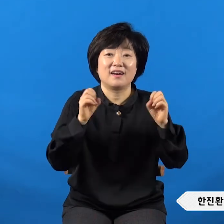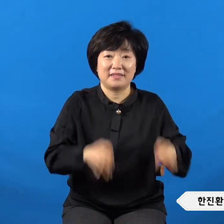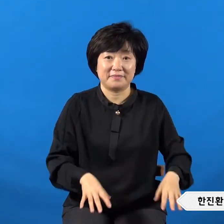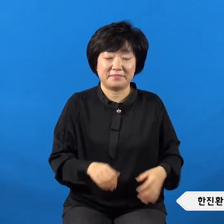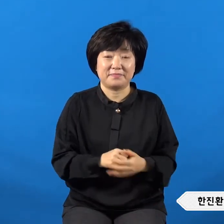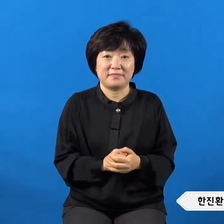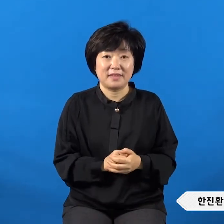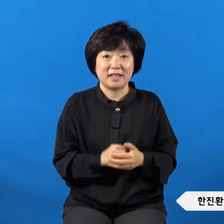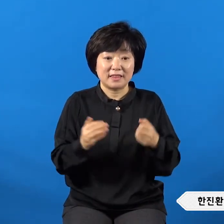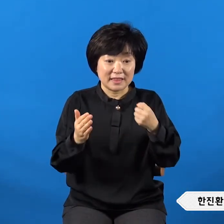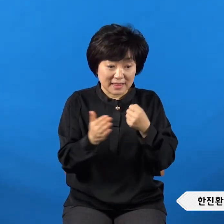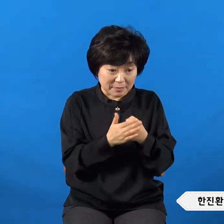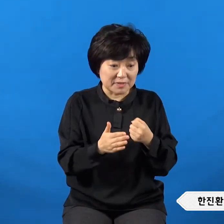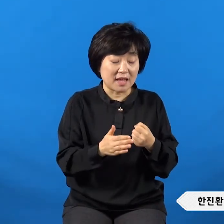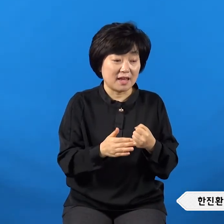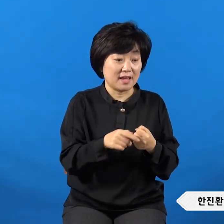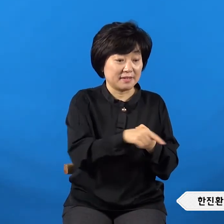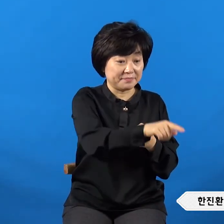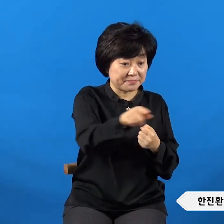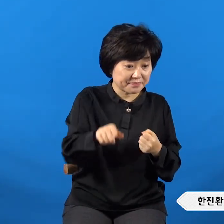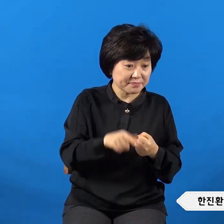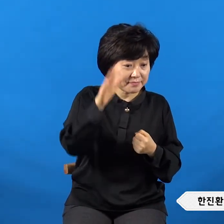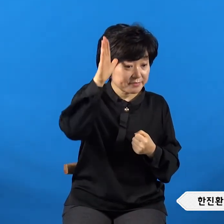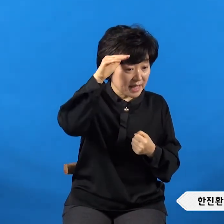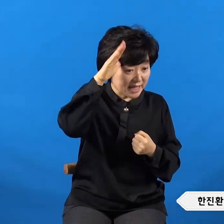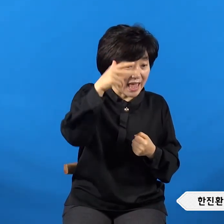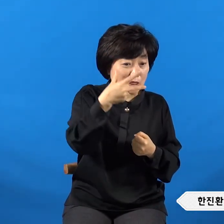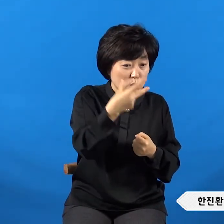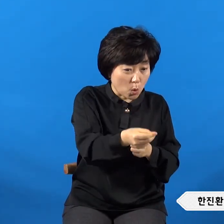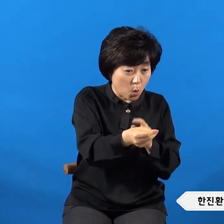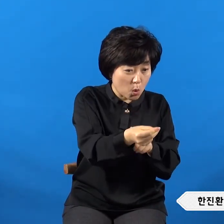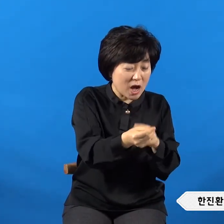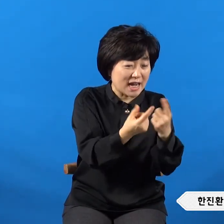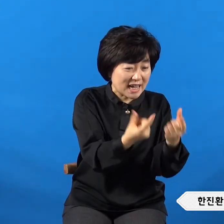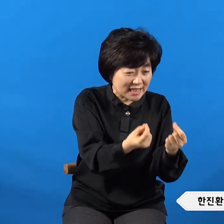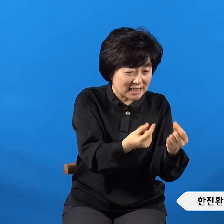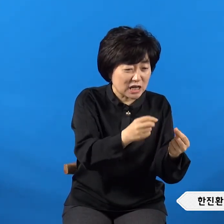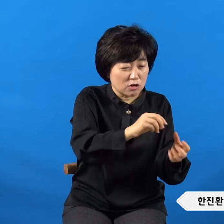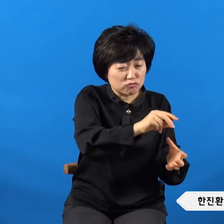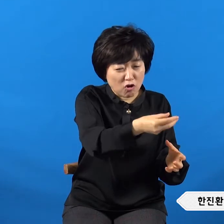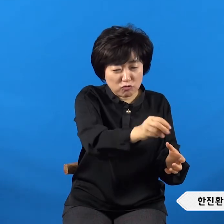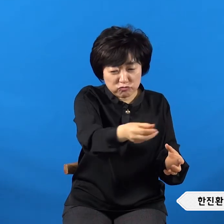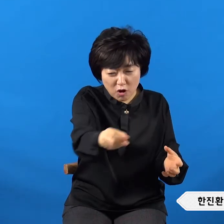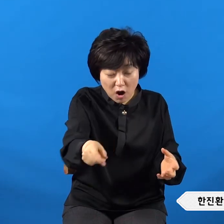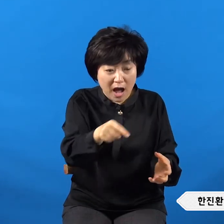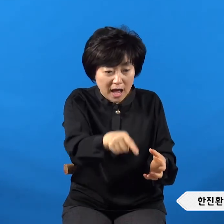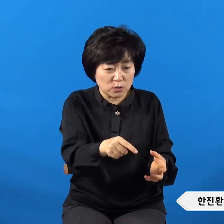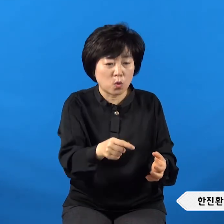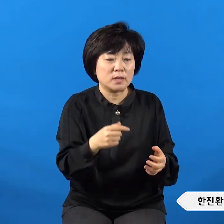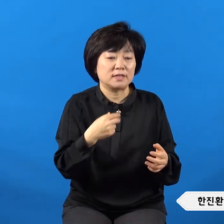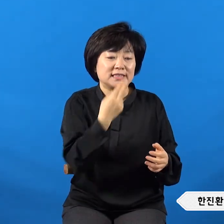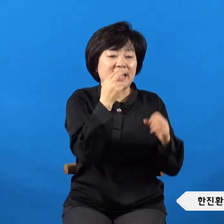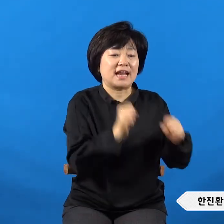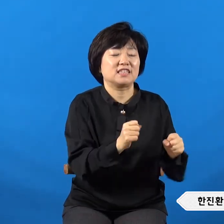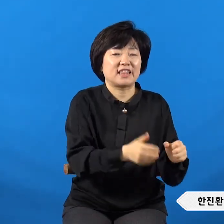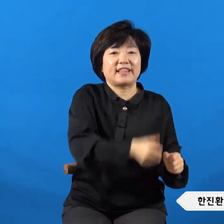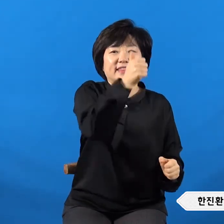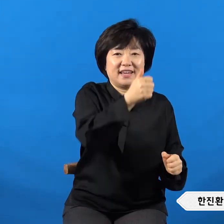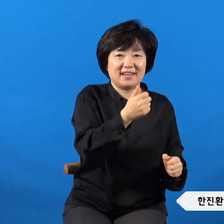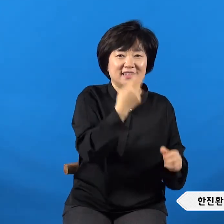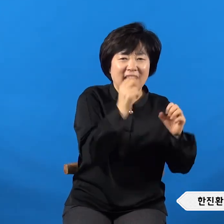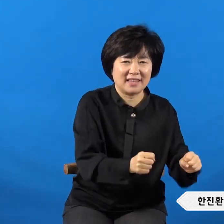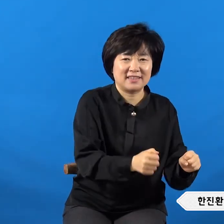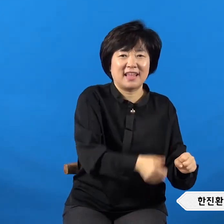이승이 났다 그런 말을 했죠. 개똥밭에 구르더라도 하여튼 이 살아있는 것이